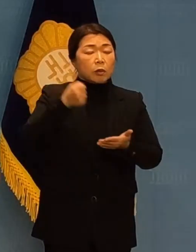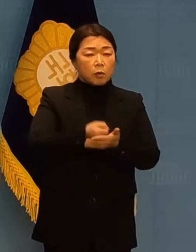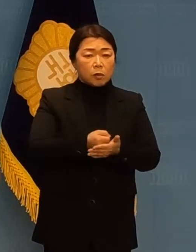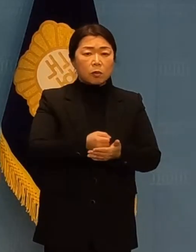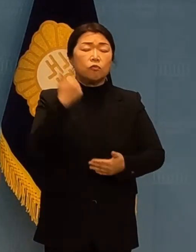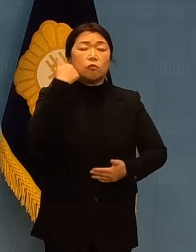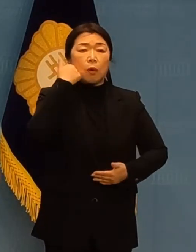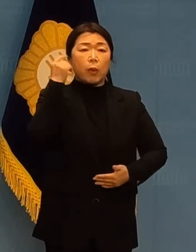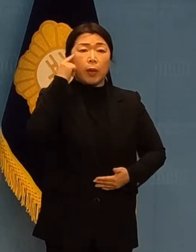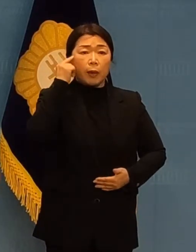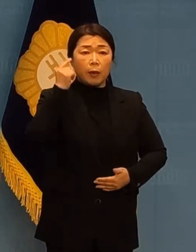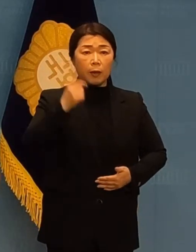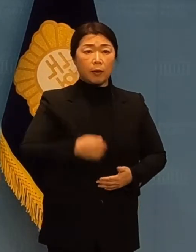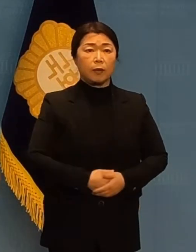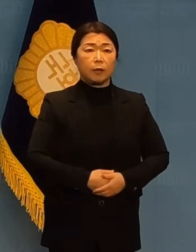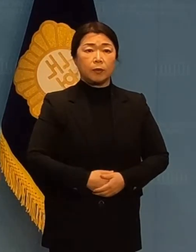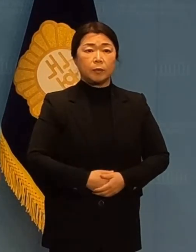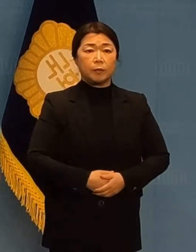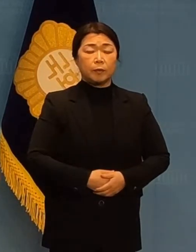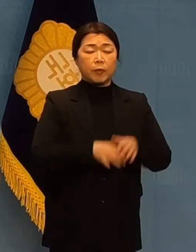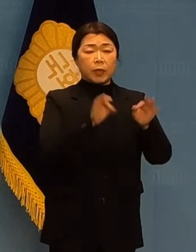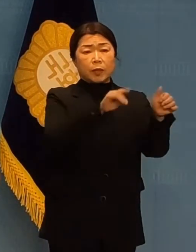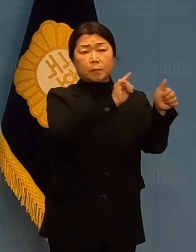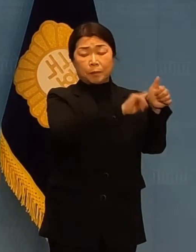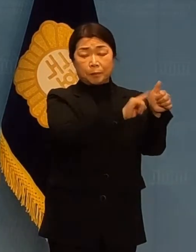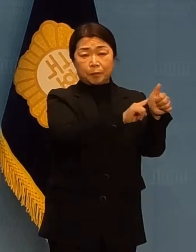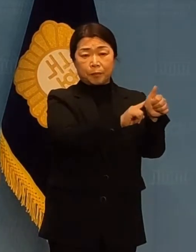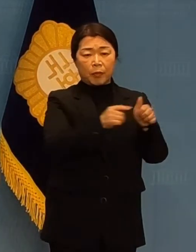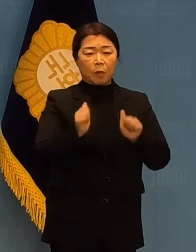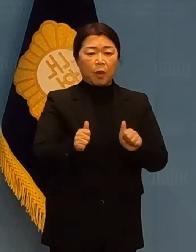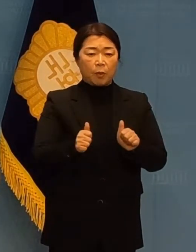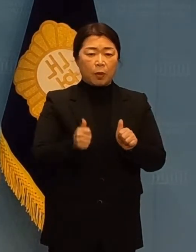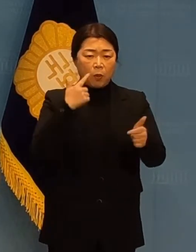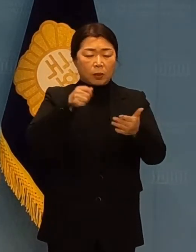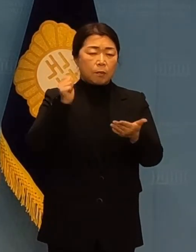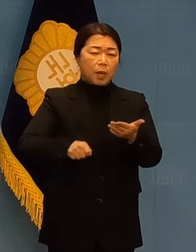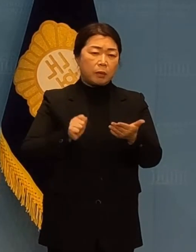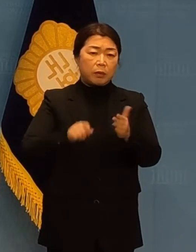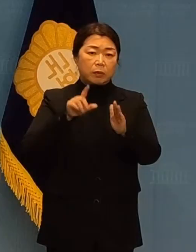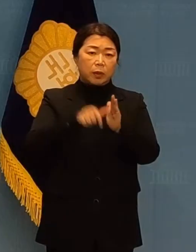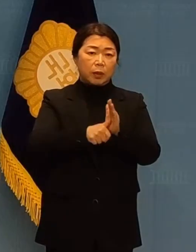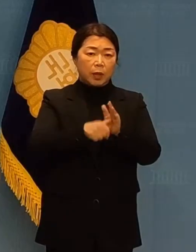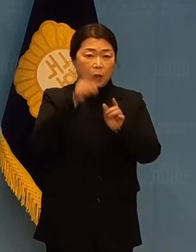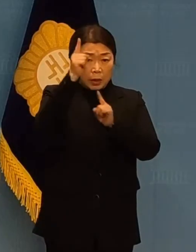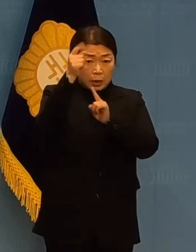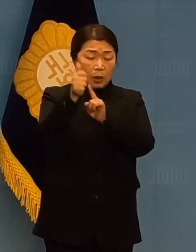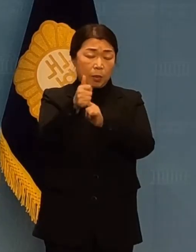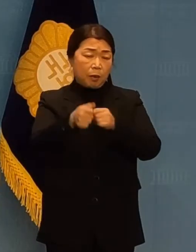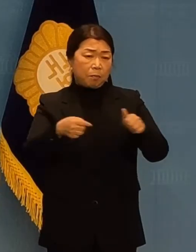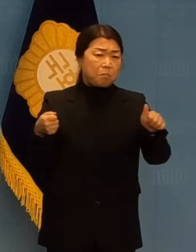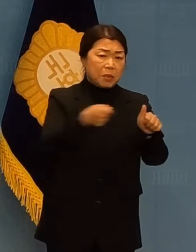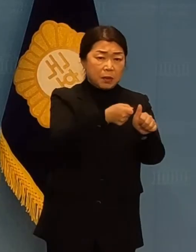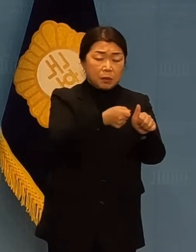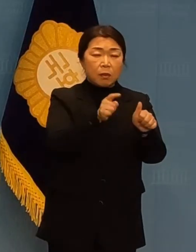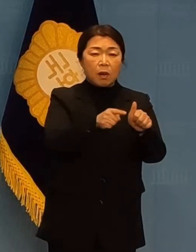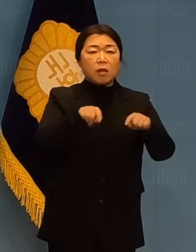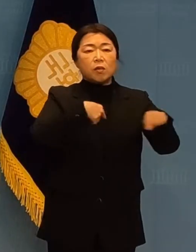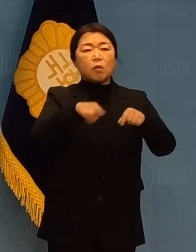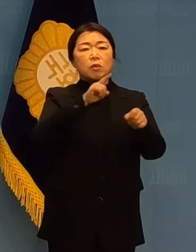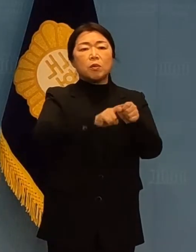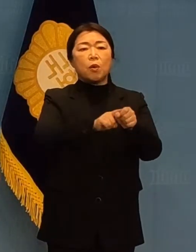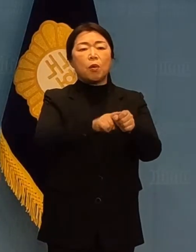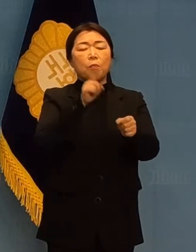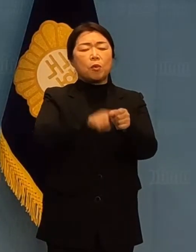김상민은 법원의 합정 판결문에서 이 대표 테러 피습 사건은 정치적 목적이었다고